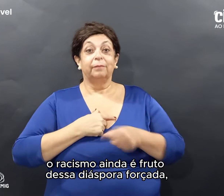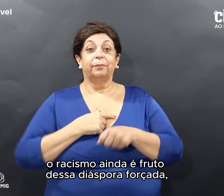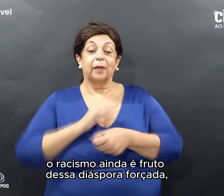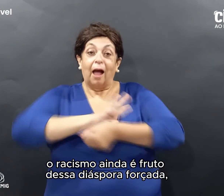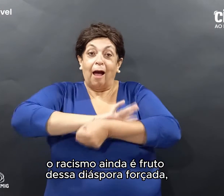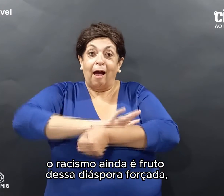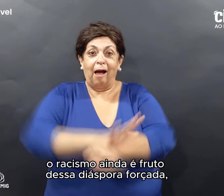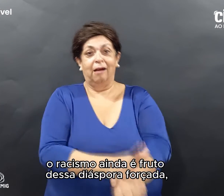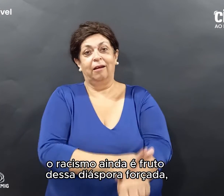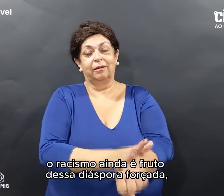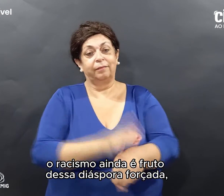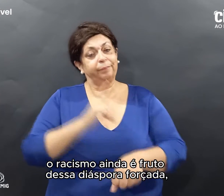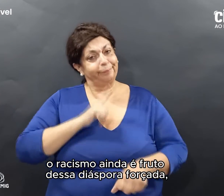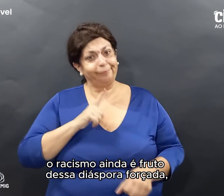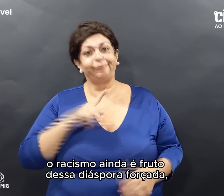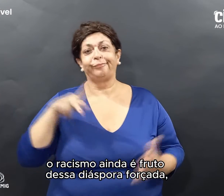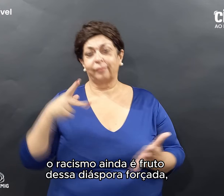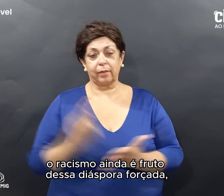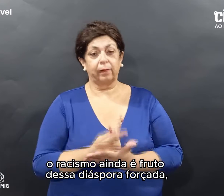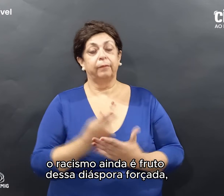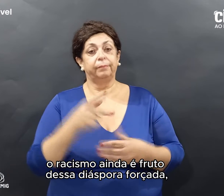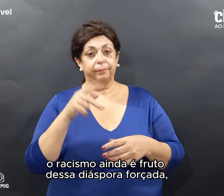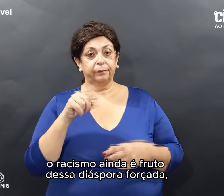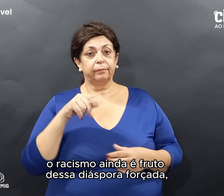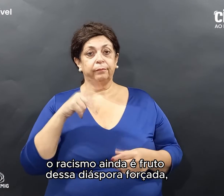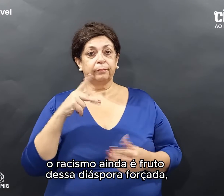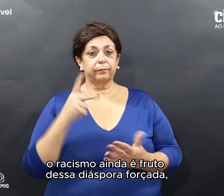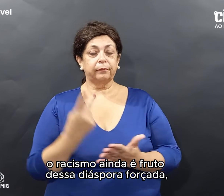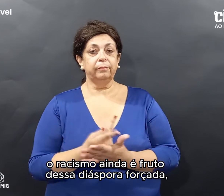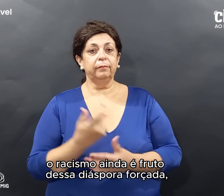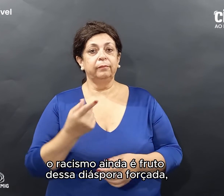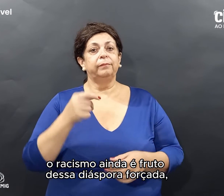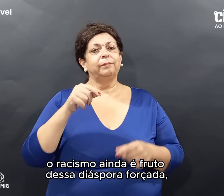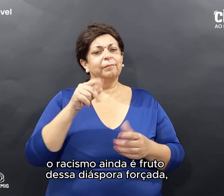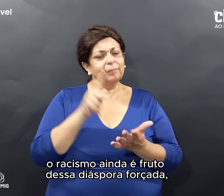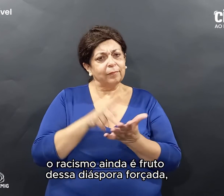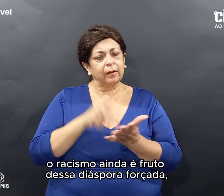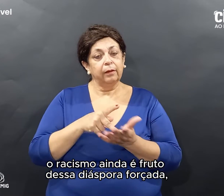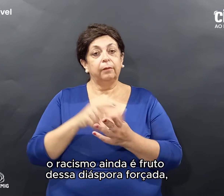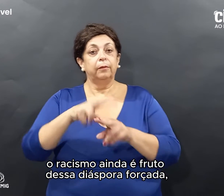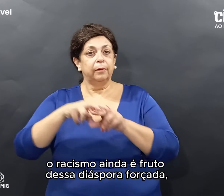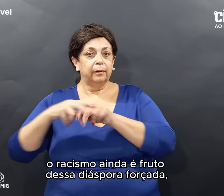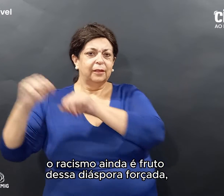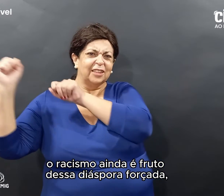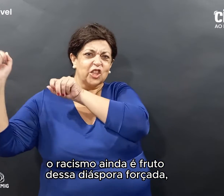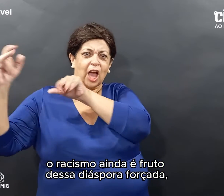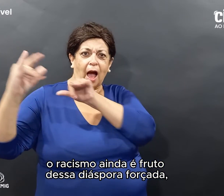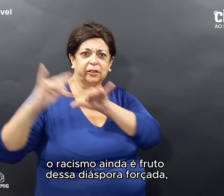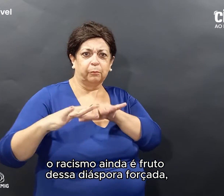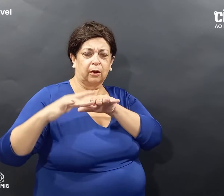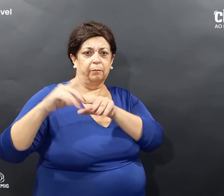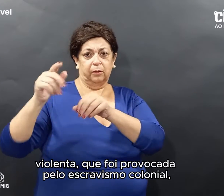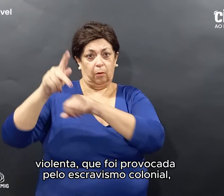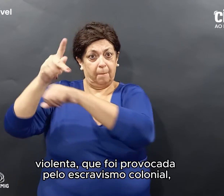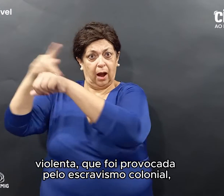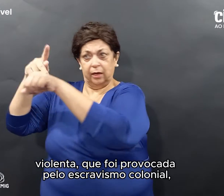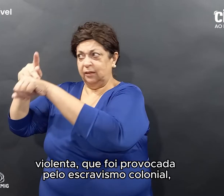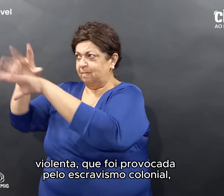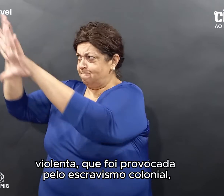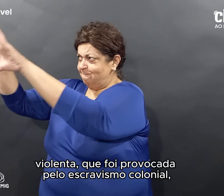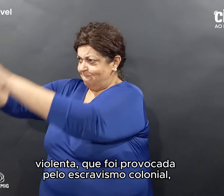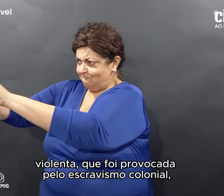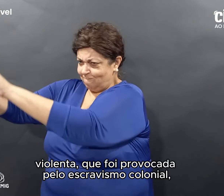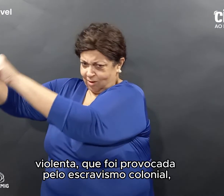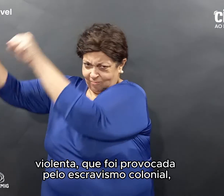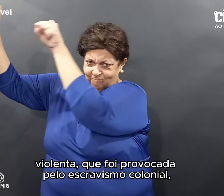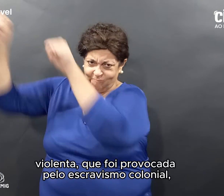racismo ainda é fruto, né, dessa diáspora forçada, né, violenta,